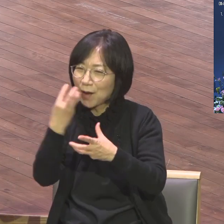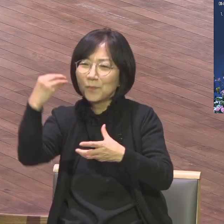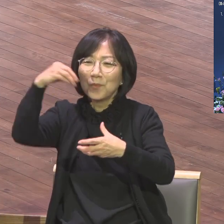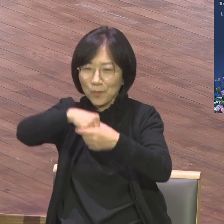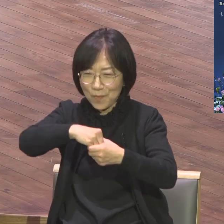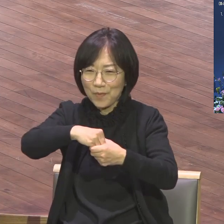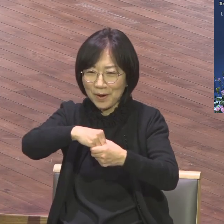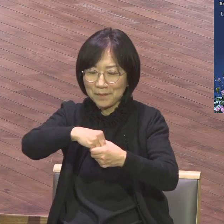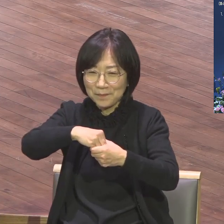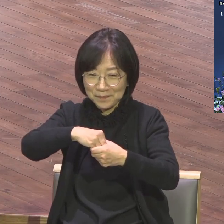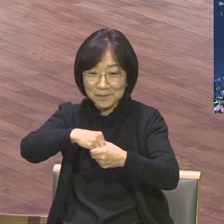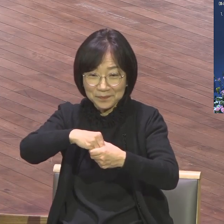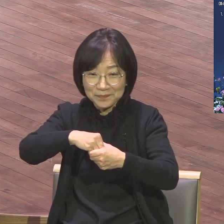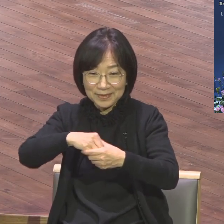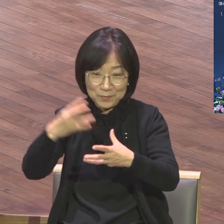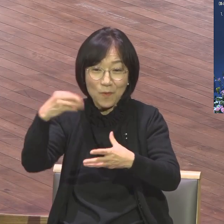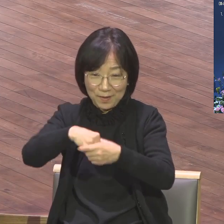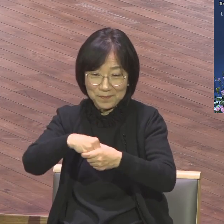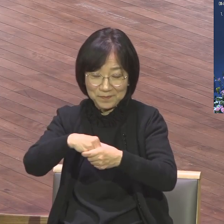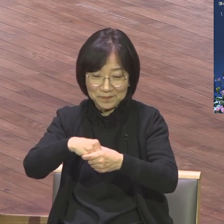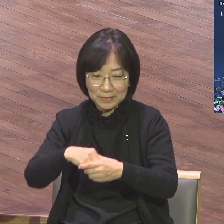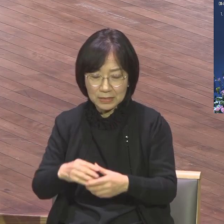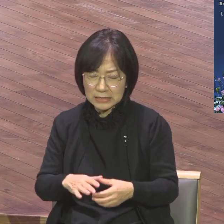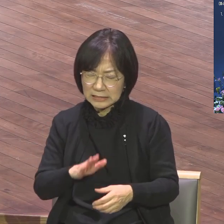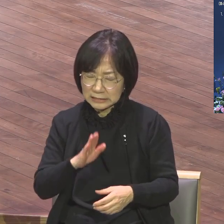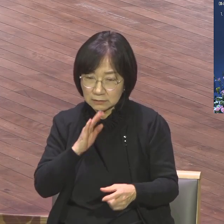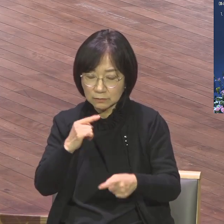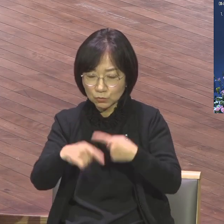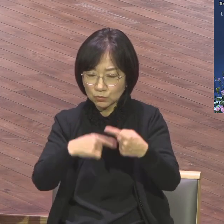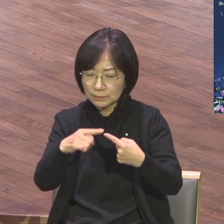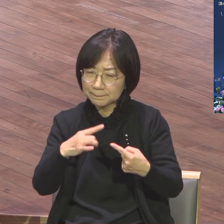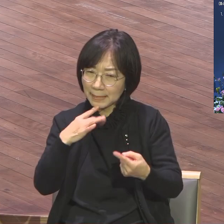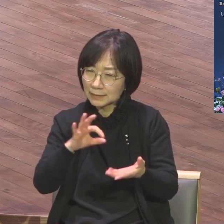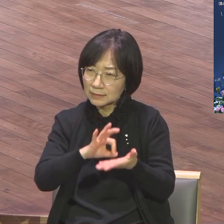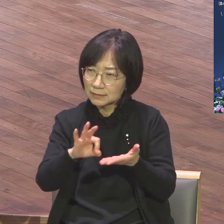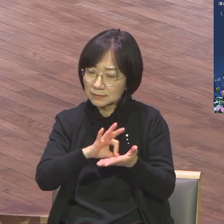경우에 청각장애 인구가 포함되어 있는데 실제로